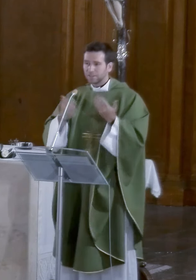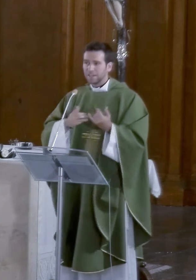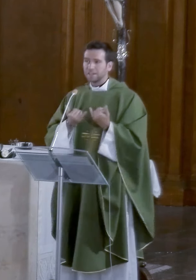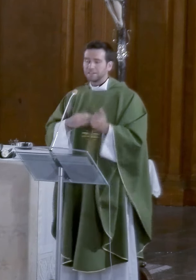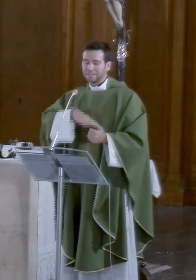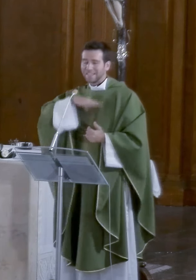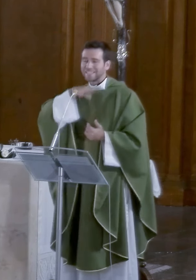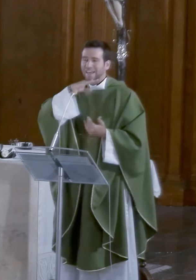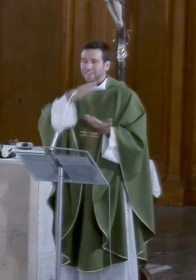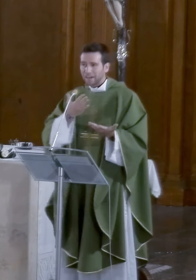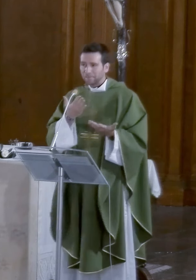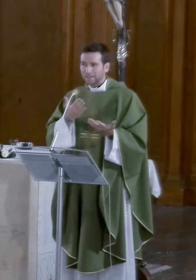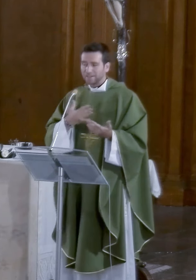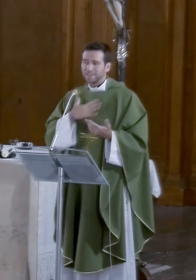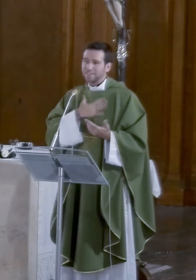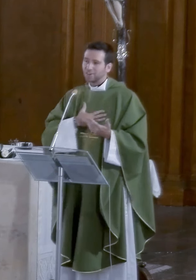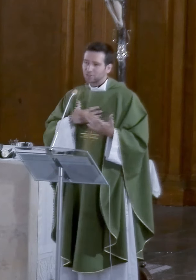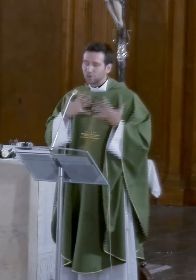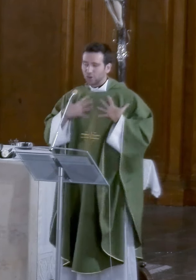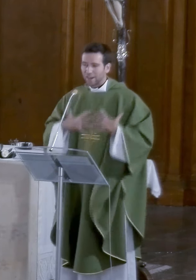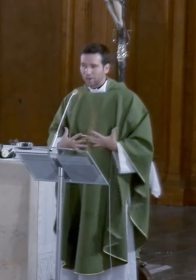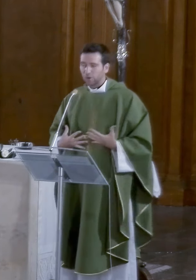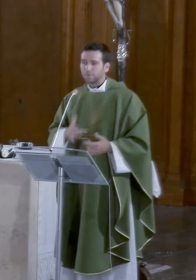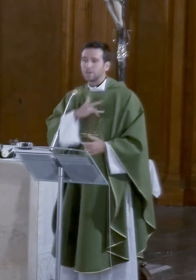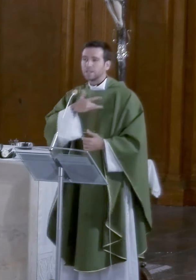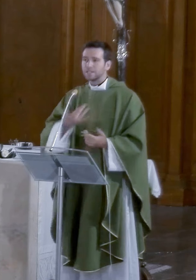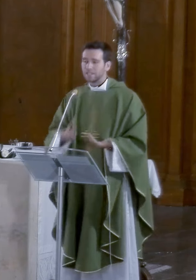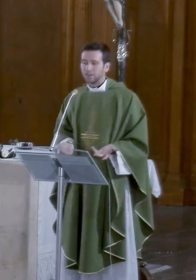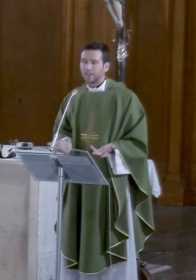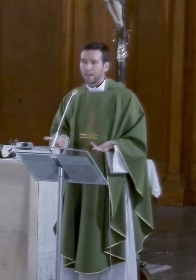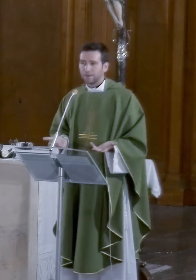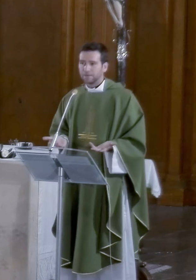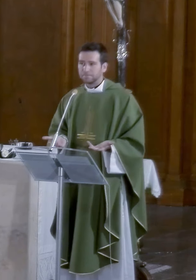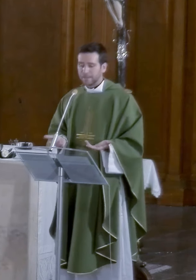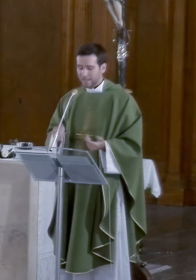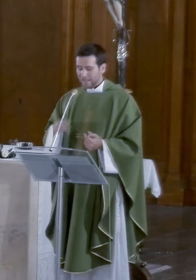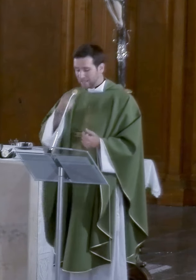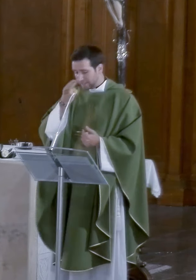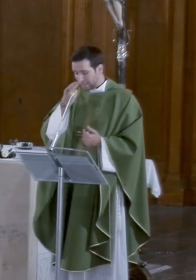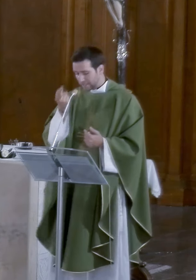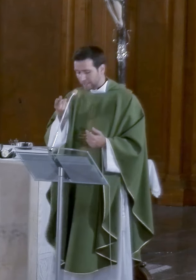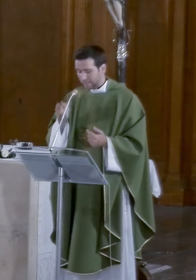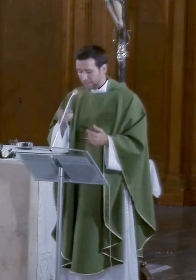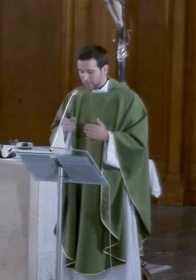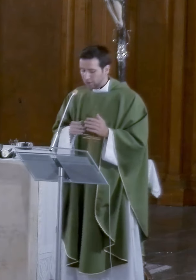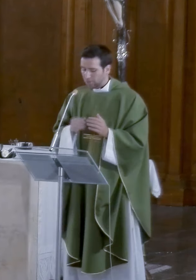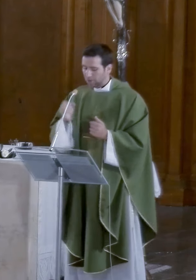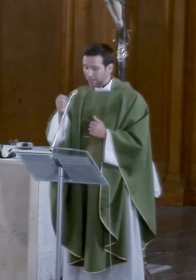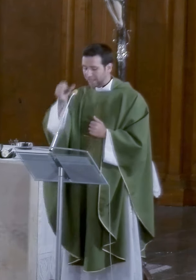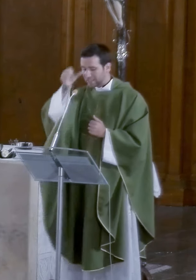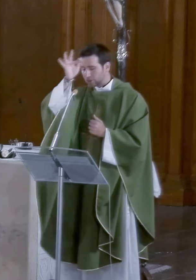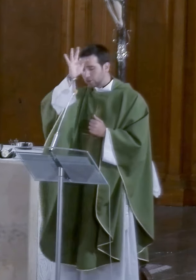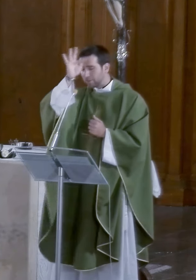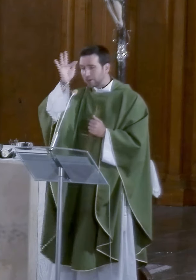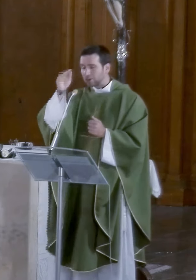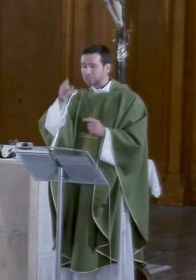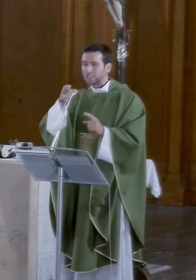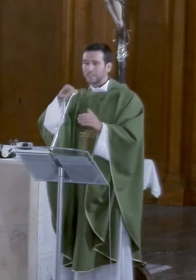salvación, de saciarme, ya no solo en el cuerpo, sino en el alma. Es interesante cómo